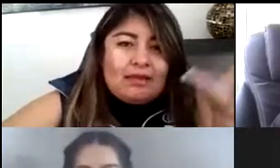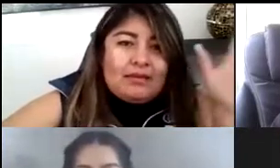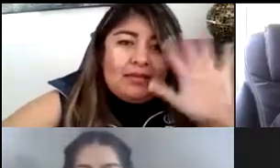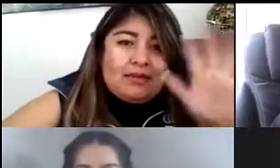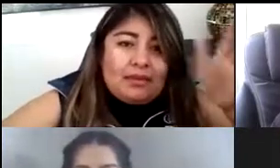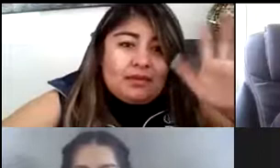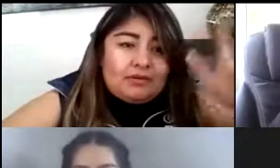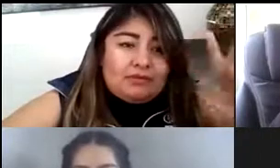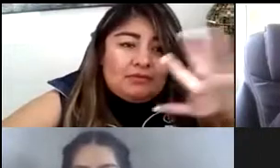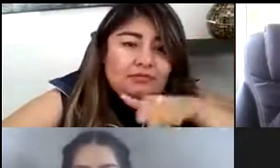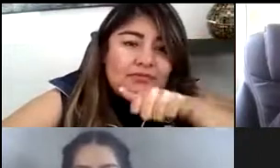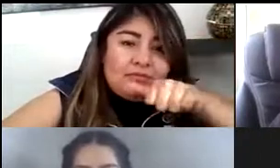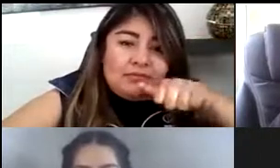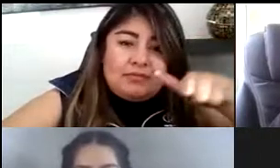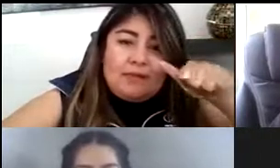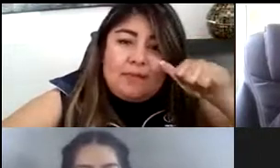levanta la mano.